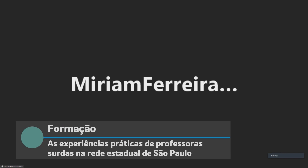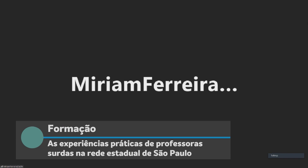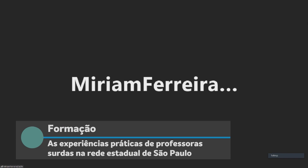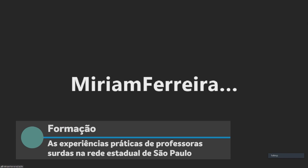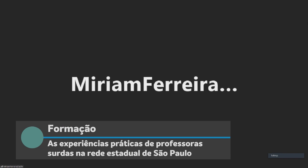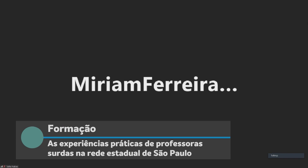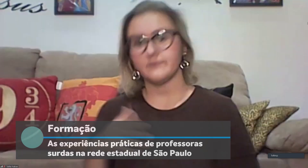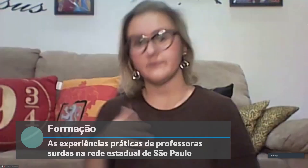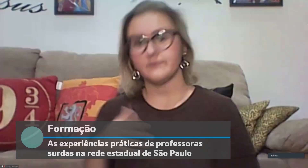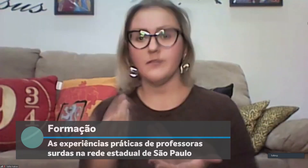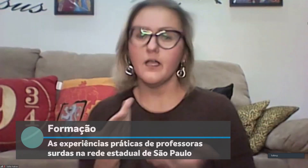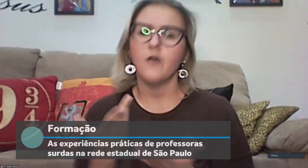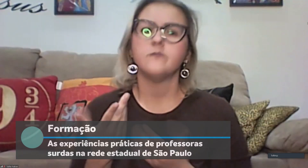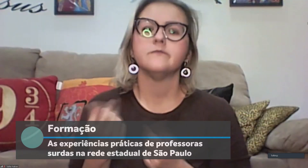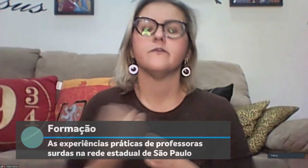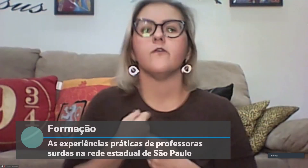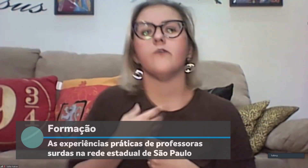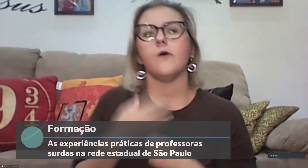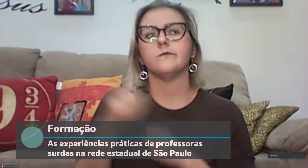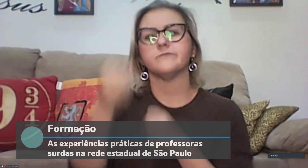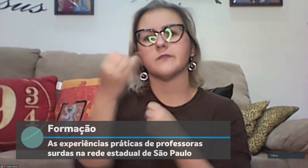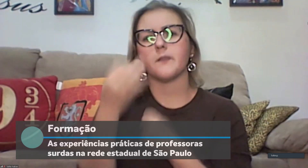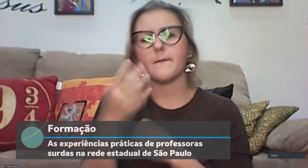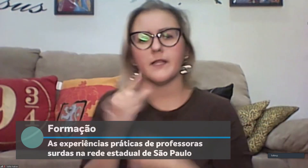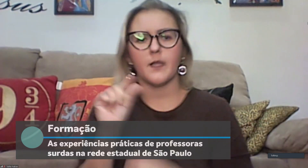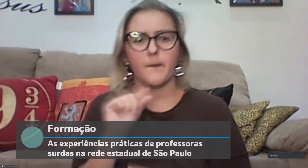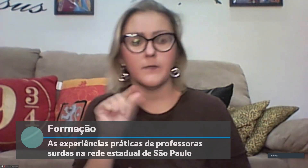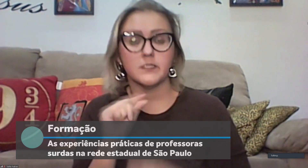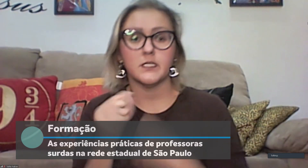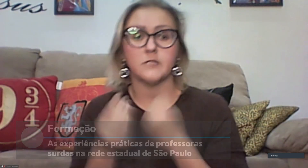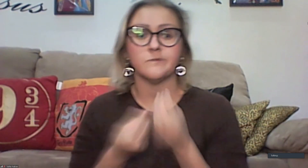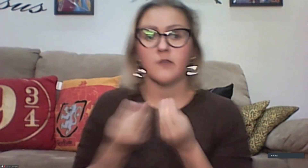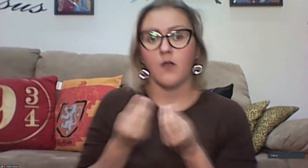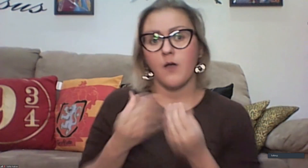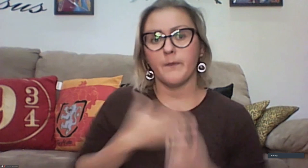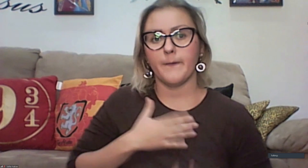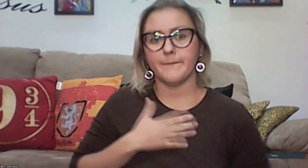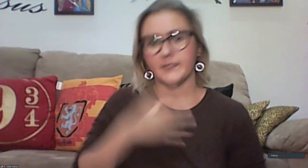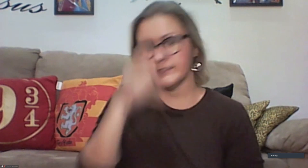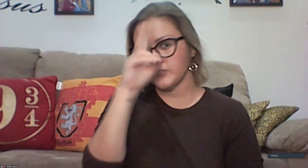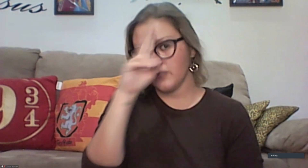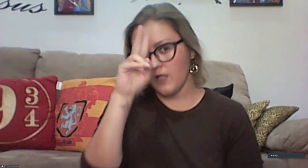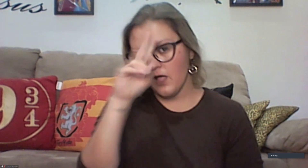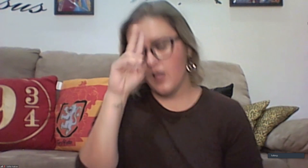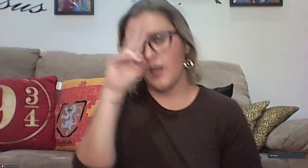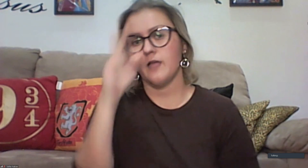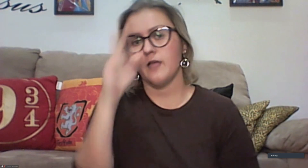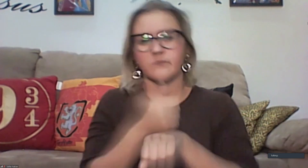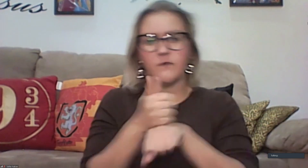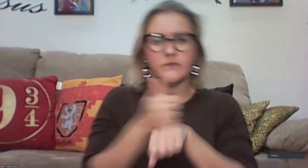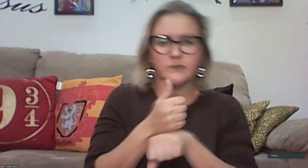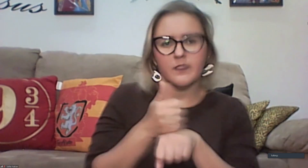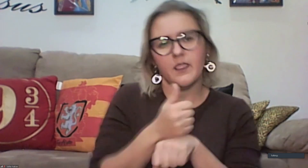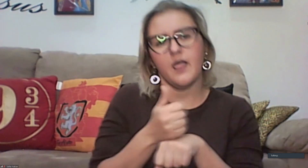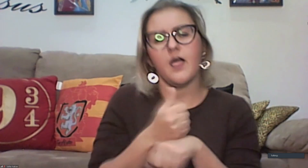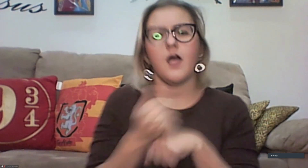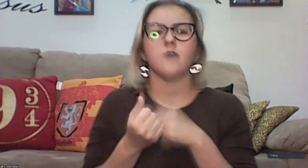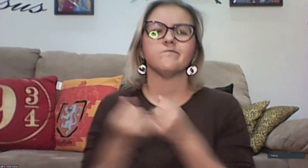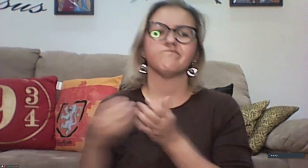Bom, eu vou explicar um pouquinho da minha história, da minha trajetória, como foi que eu